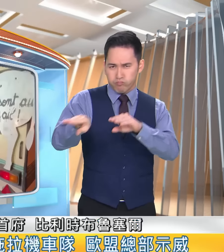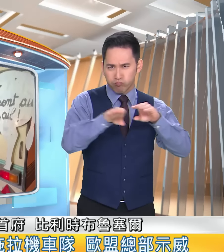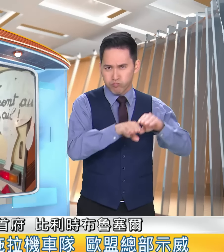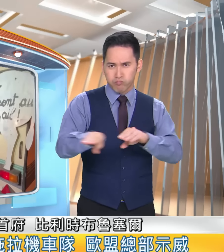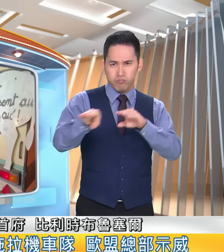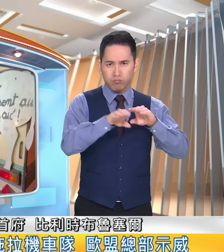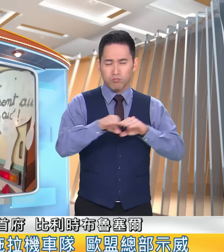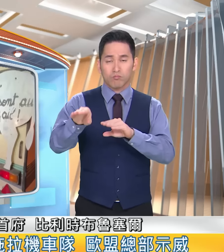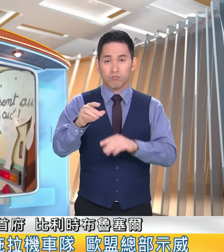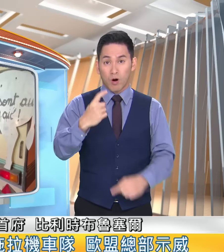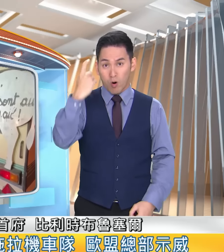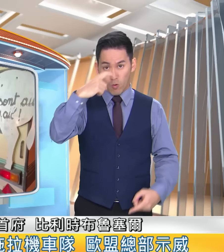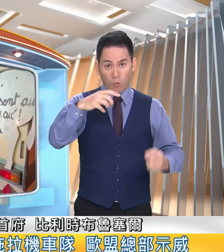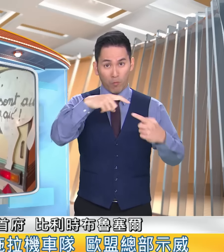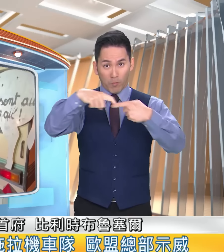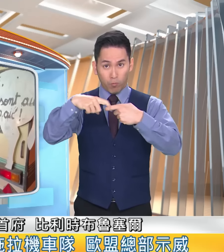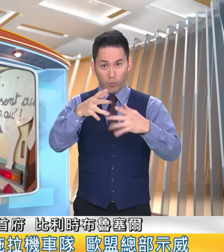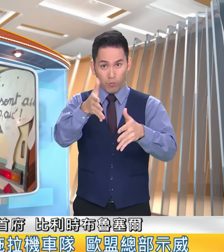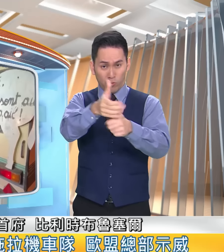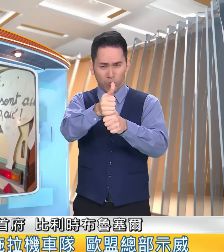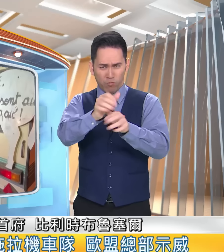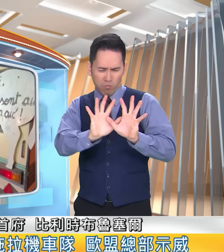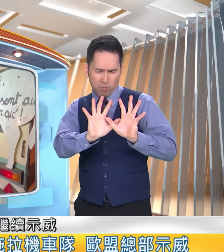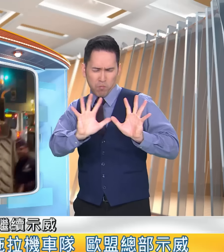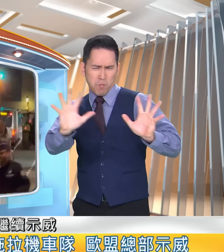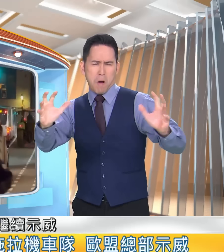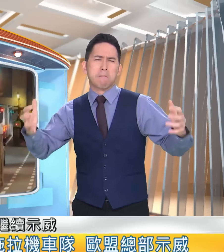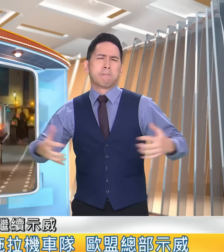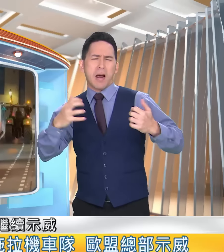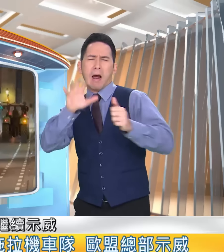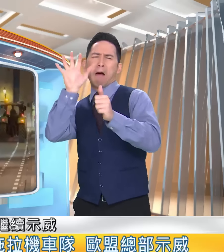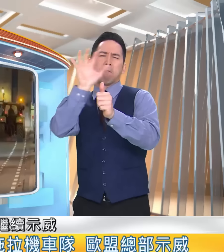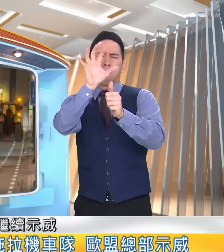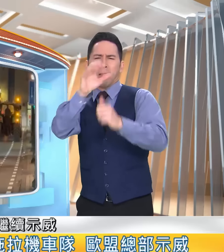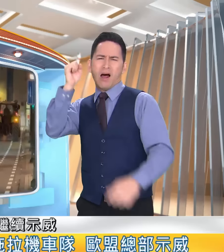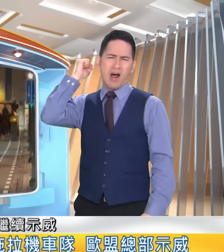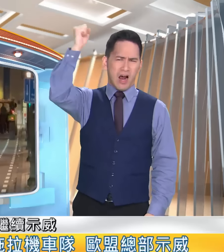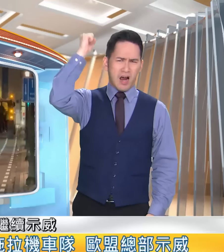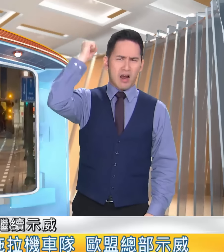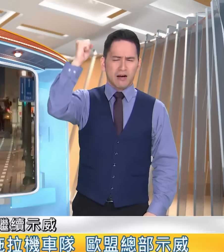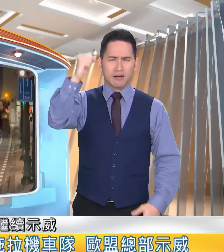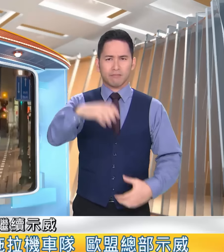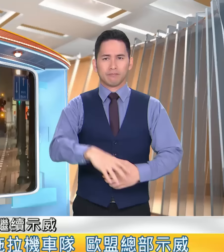府比利时布鲁塞尔，在欧盟总部外继续示威。